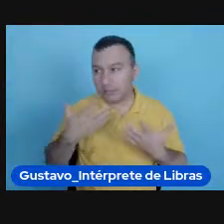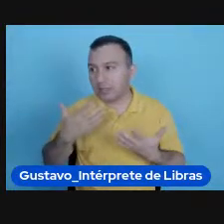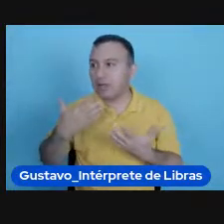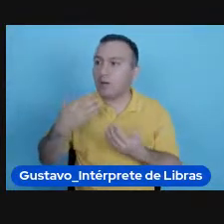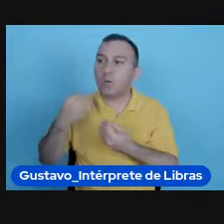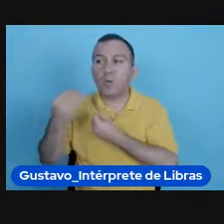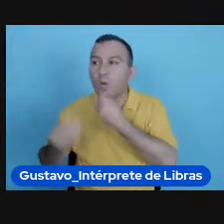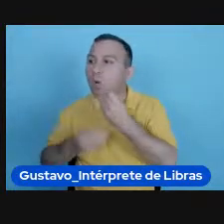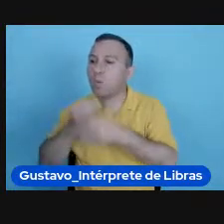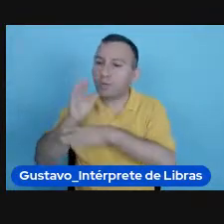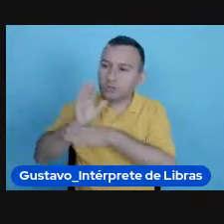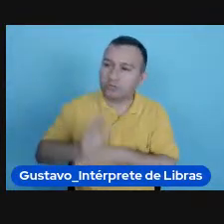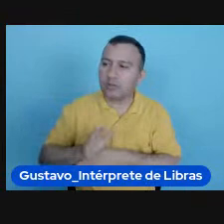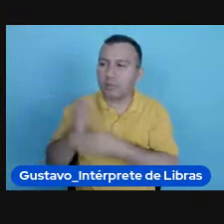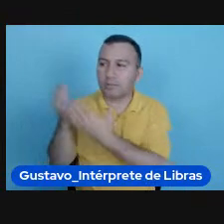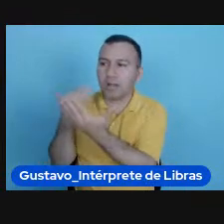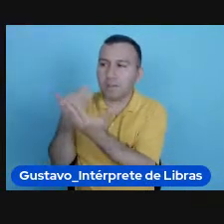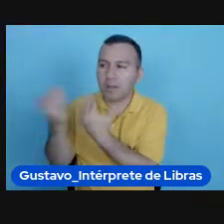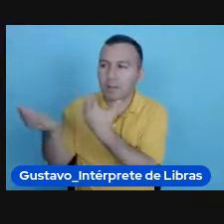mais condição de